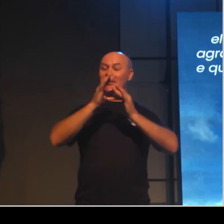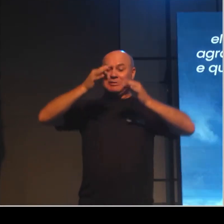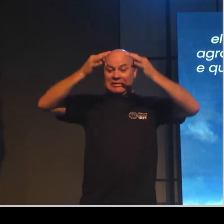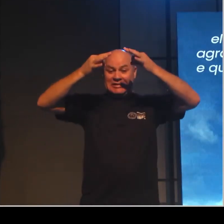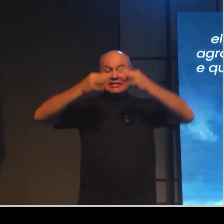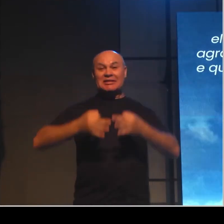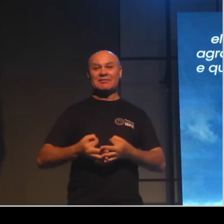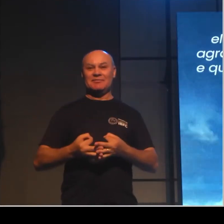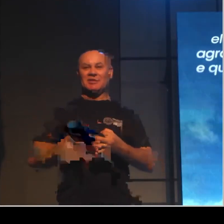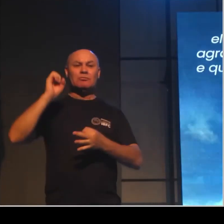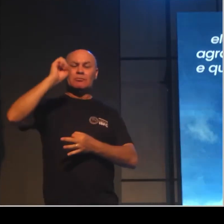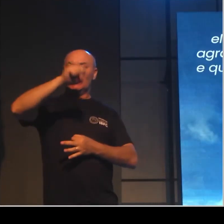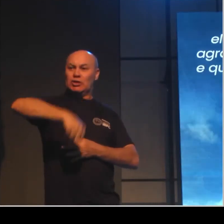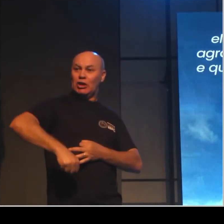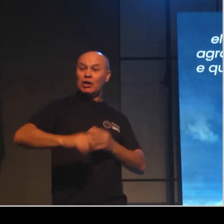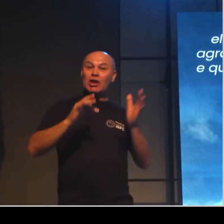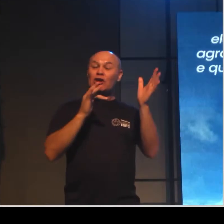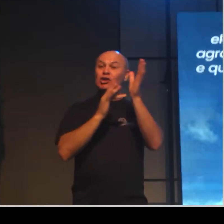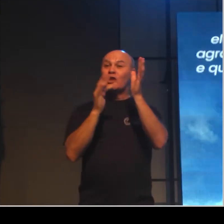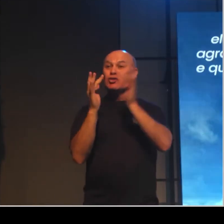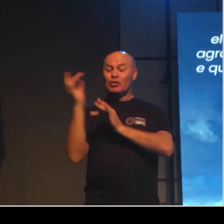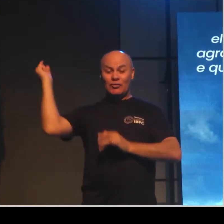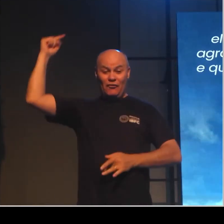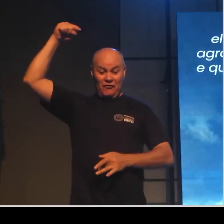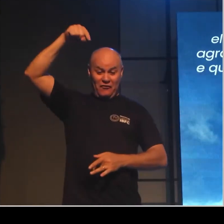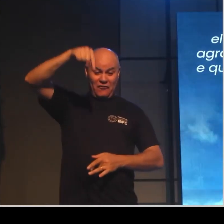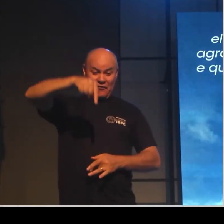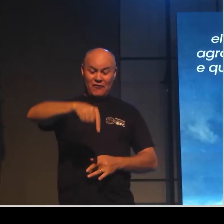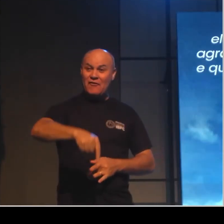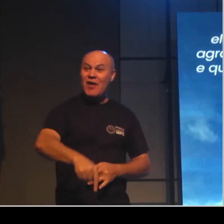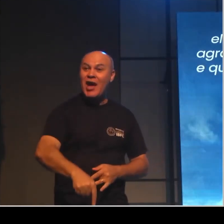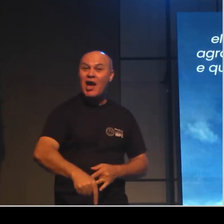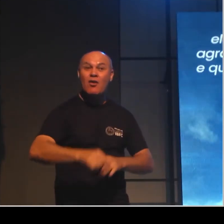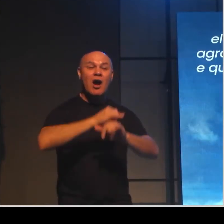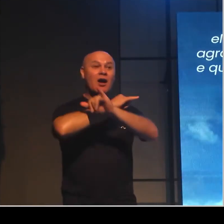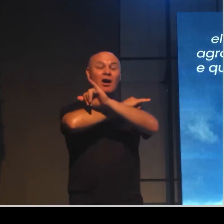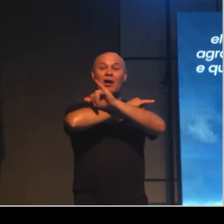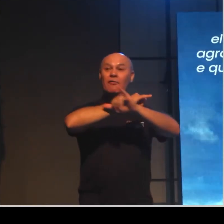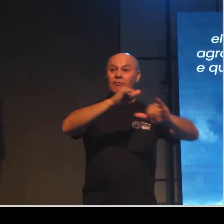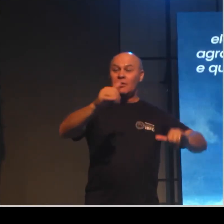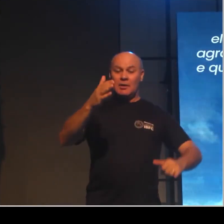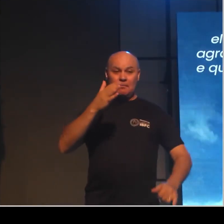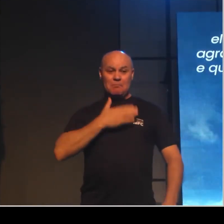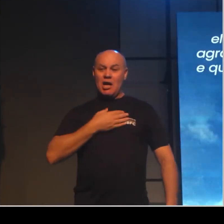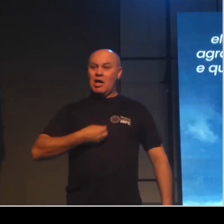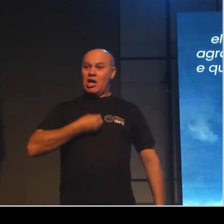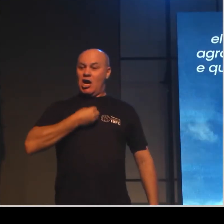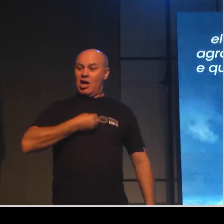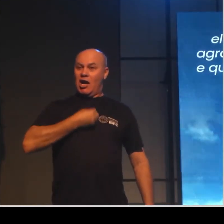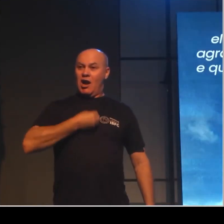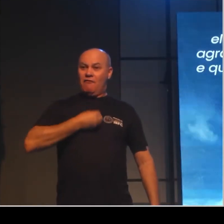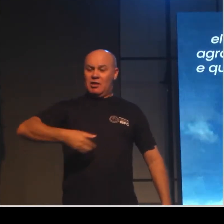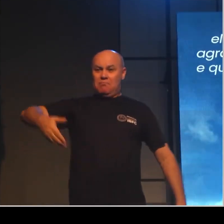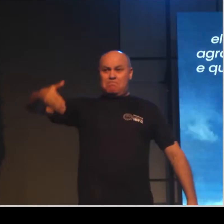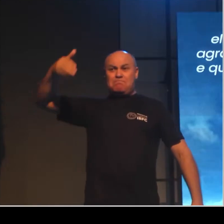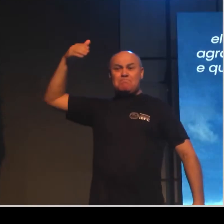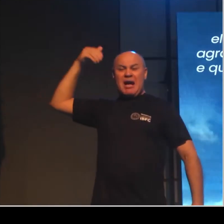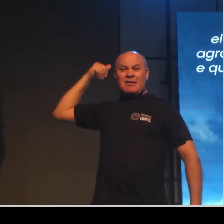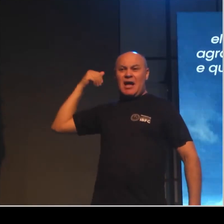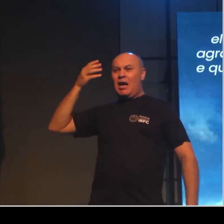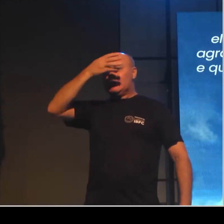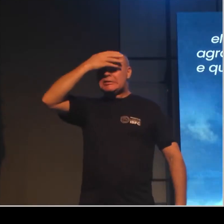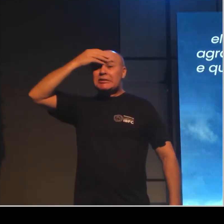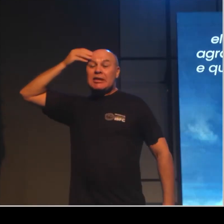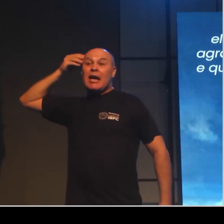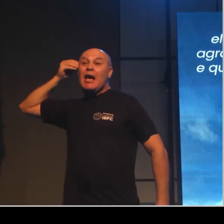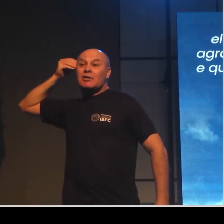terra, Ele diz que o seu passado, que o meu passado pode ser deixado para trás, perdoado em Deus.